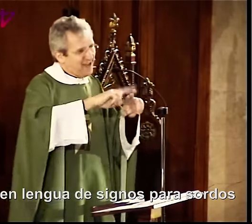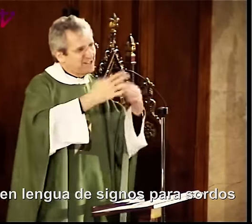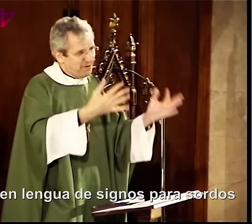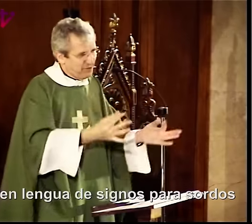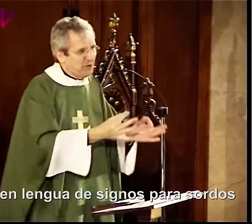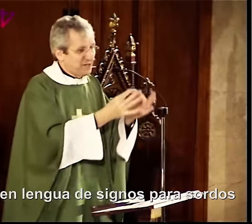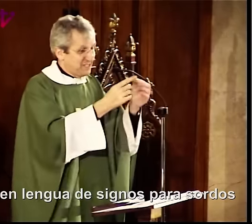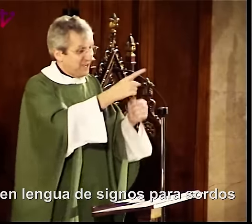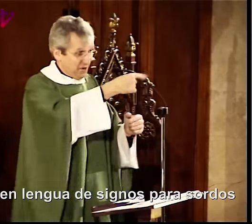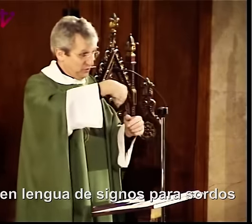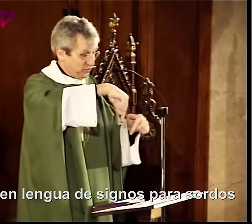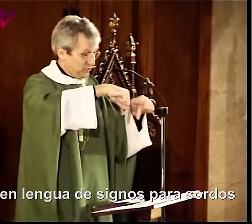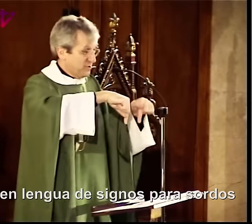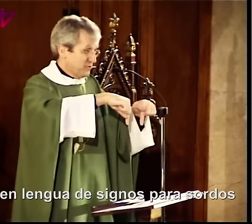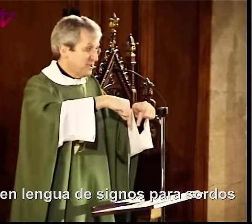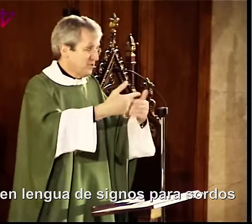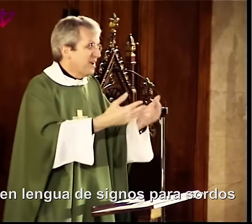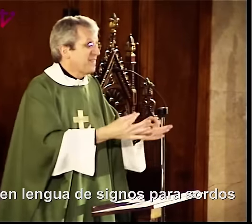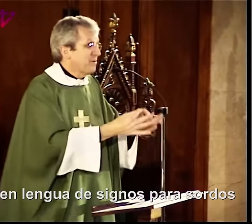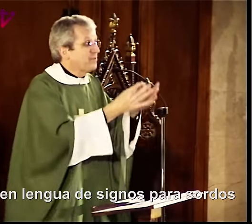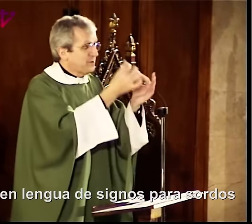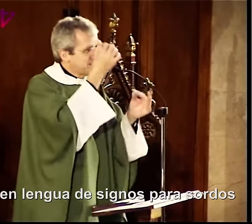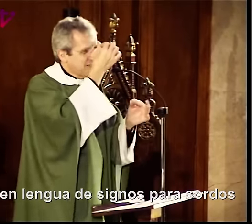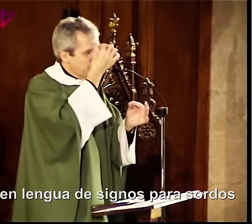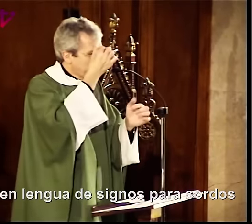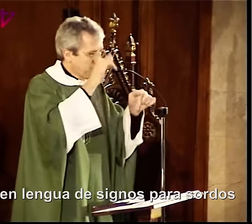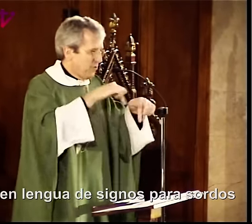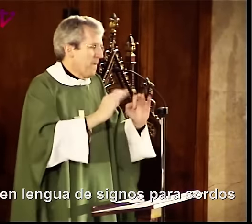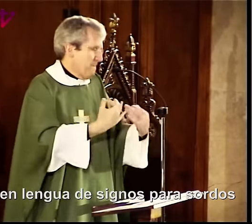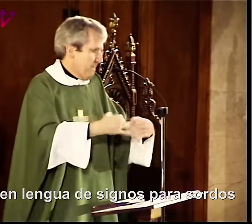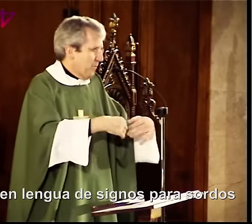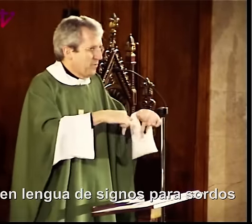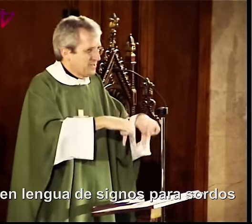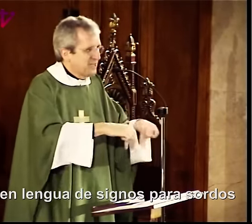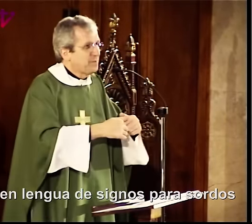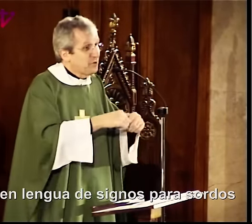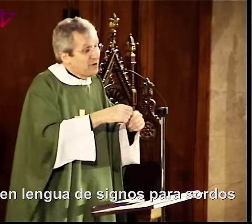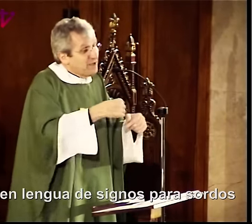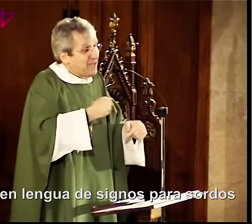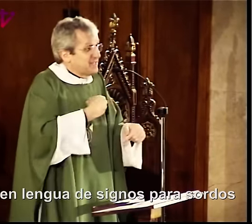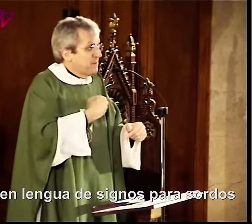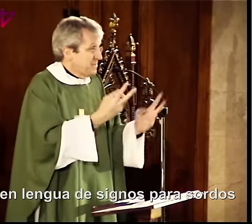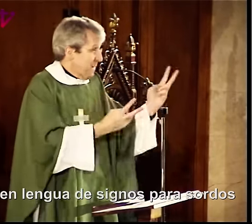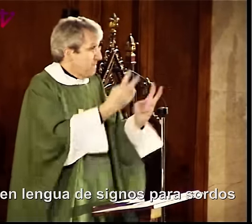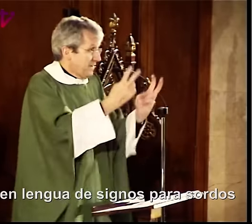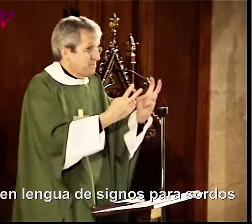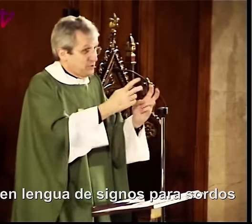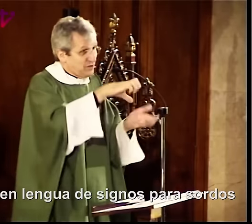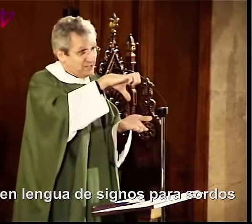la celebración de la Eucaristía. Nosotros hemos hecho la celebración de la Eucaristía del domingo propio de este domingo, ya que esta misa venís personas